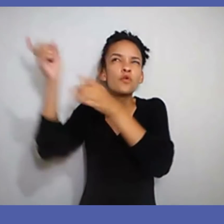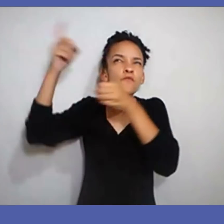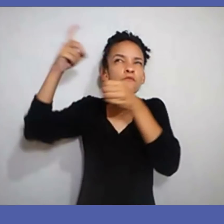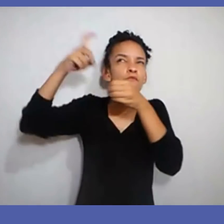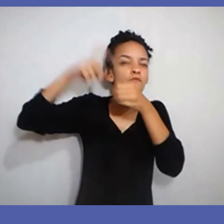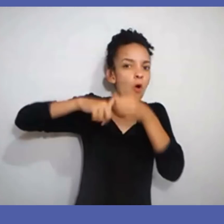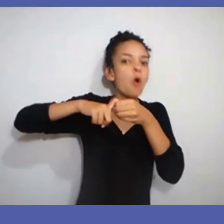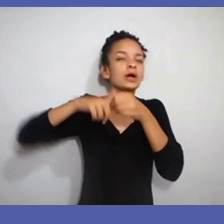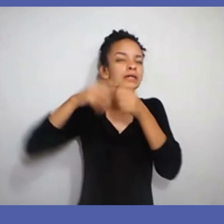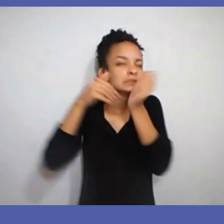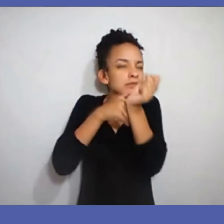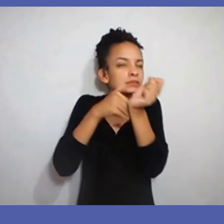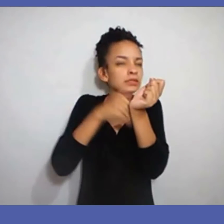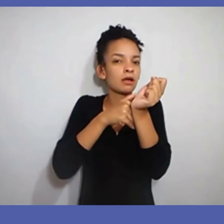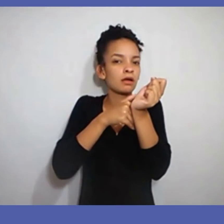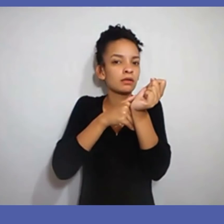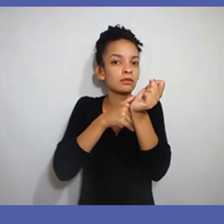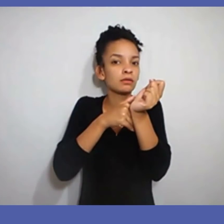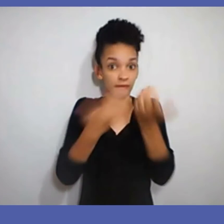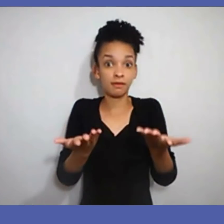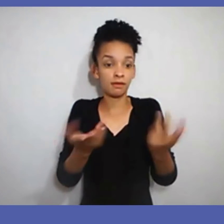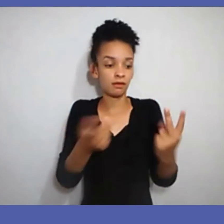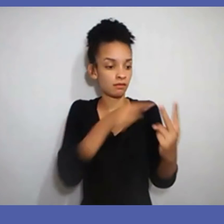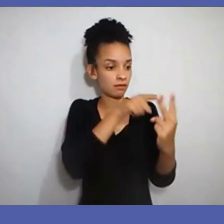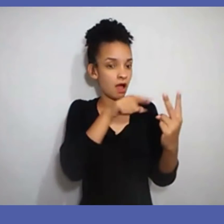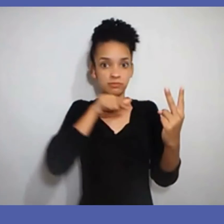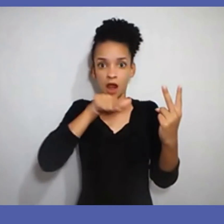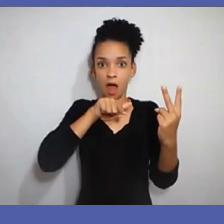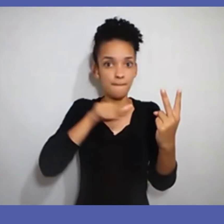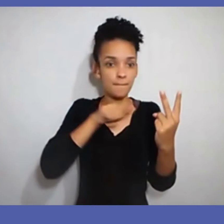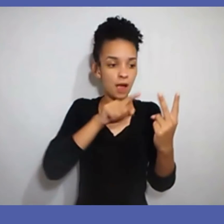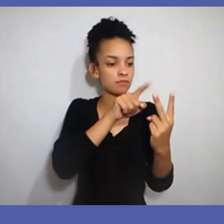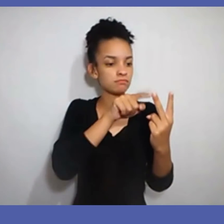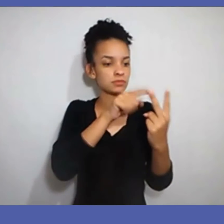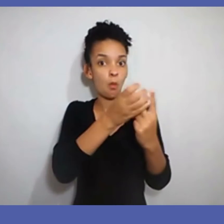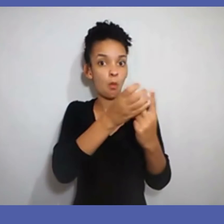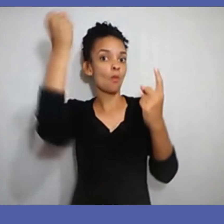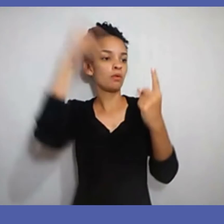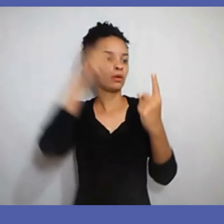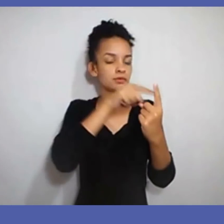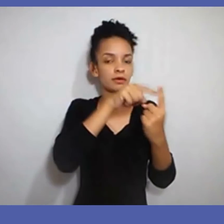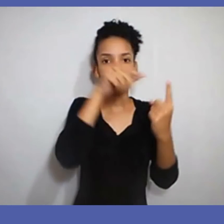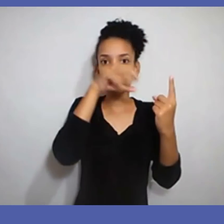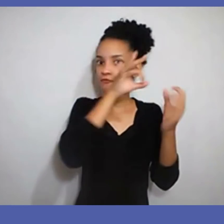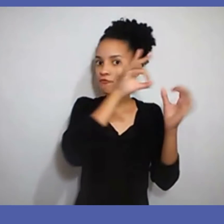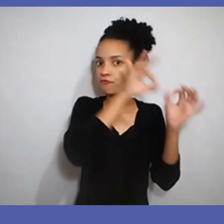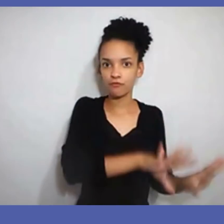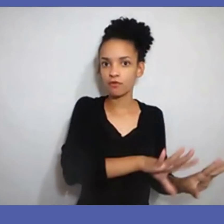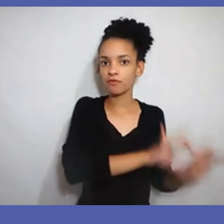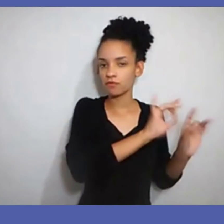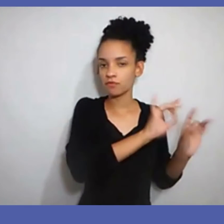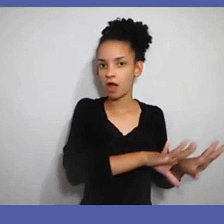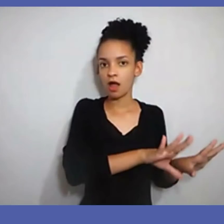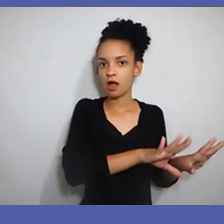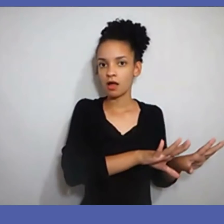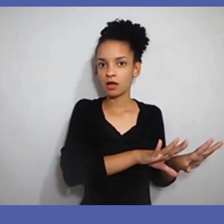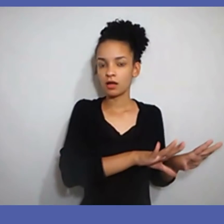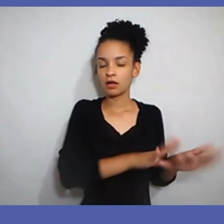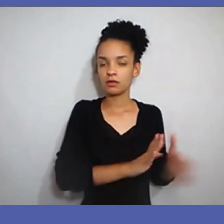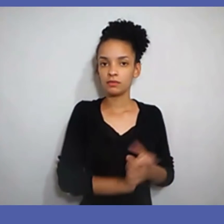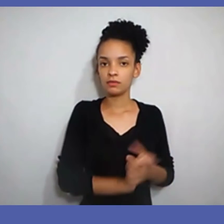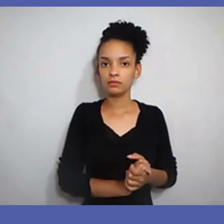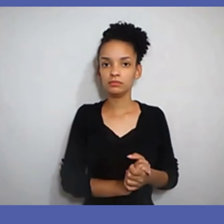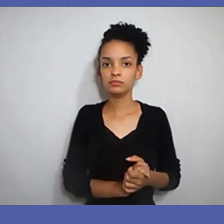trabalhando, não passaram pela morte e um foi levado. 2 estarão trabalhando, né? Uma, de repente,